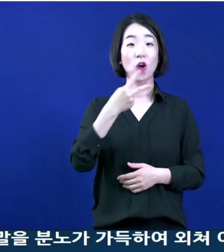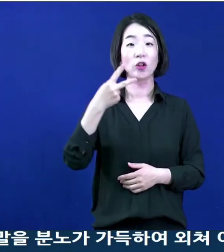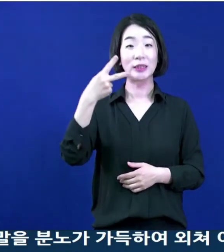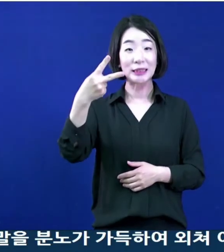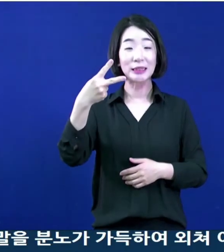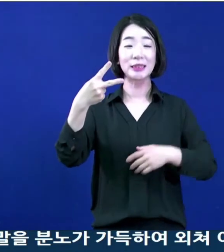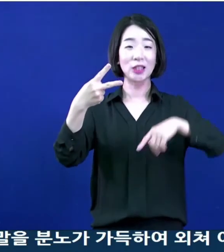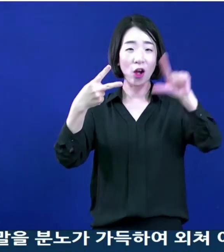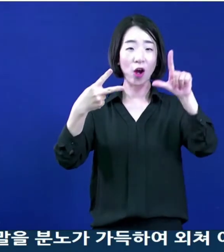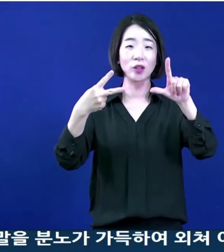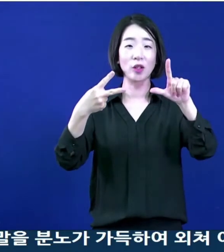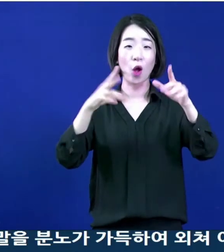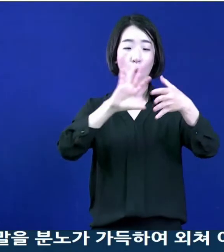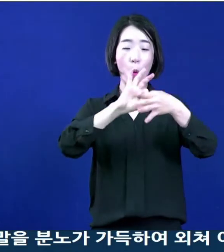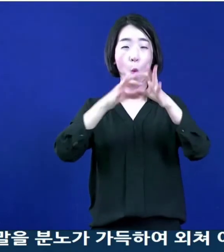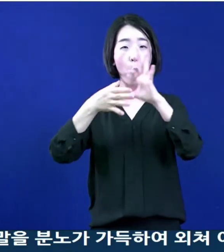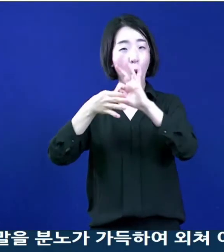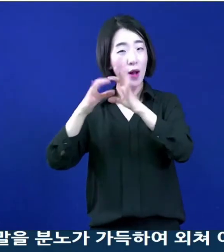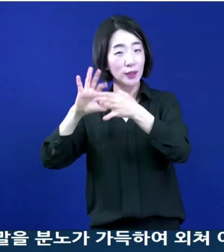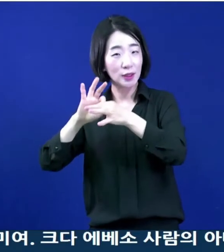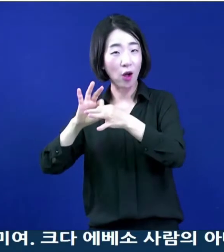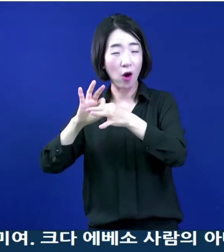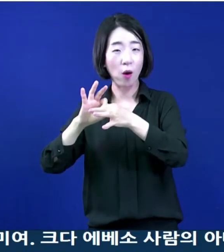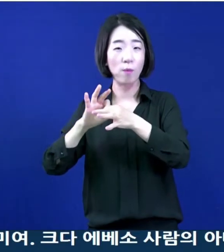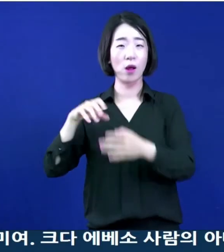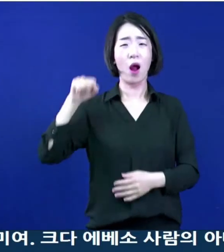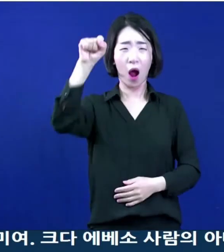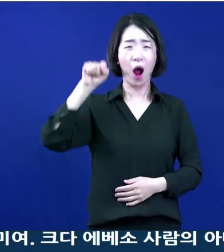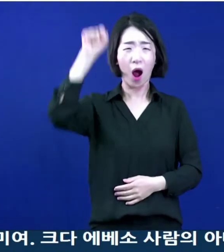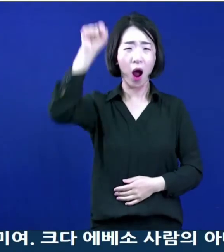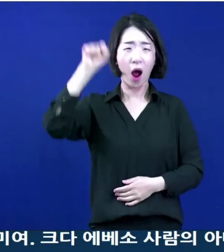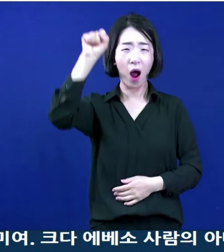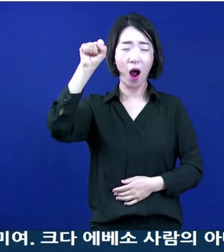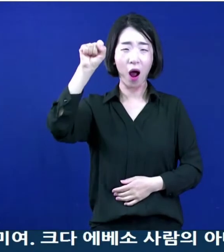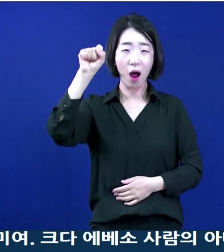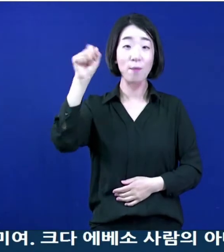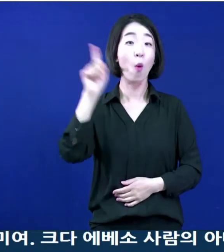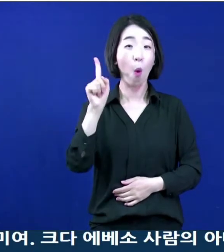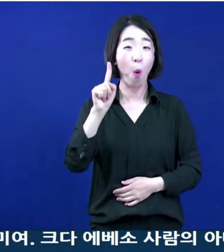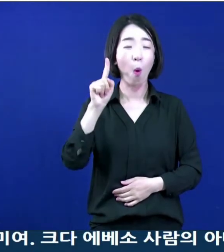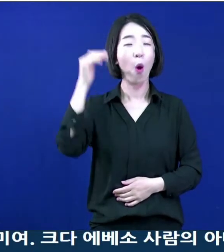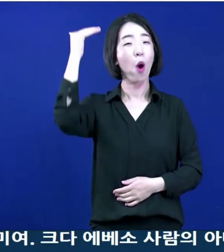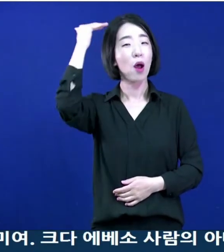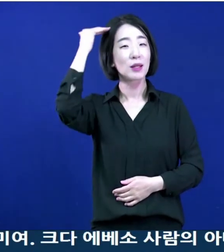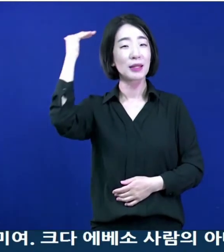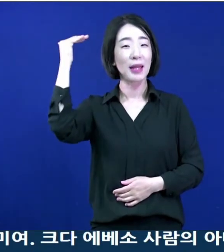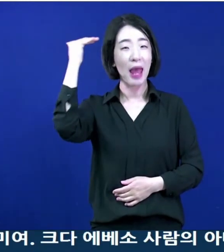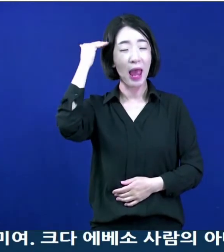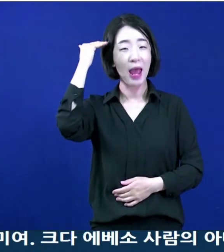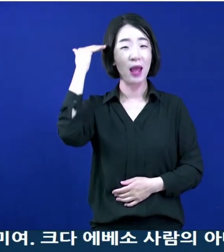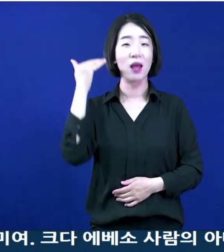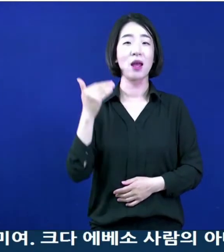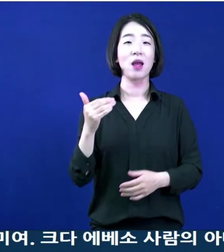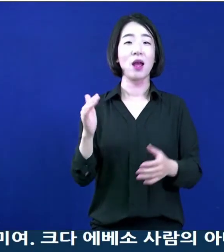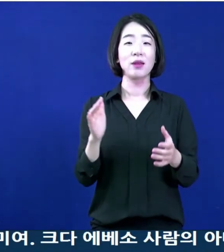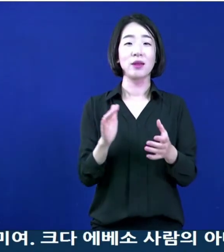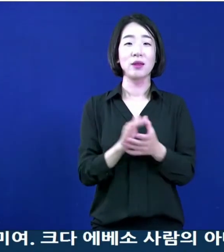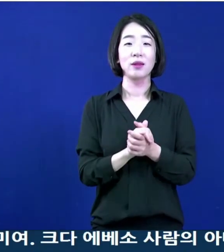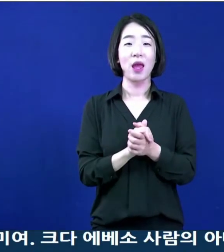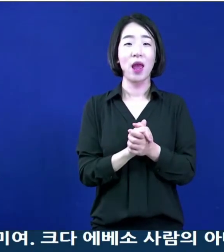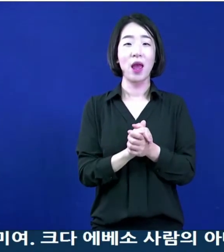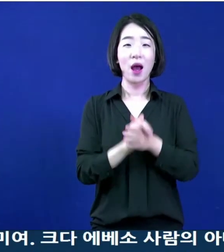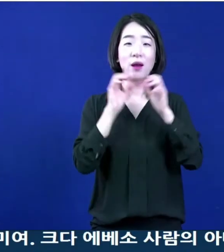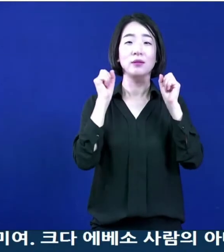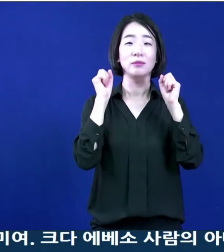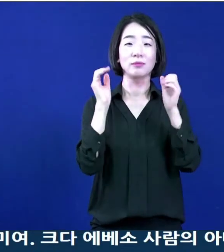그때 이후로 우리나라 축구 응원 구호 있죠? 대한민국 하는 거 있죠? 그런 거예요, 일종의. 그거 몇 번